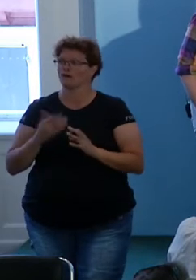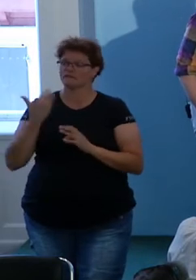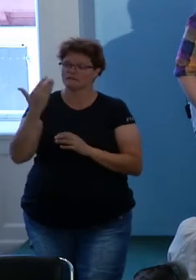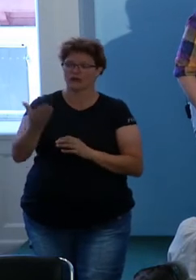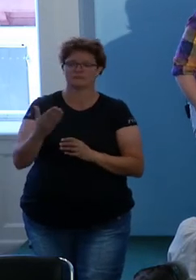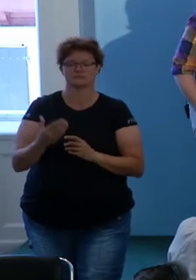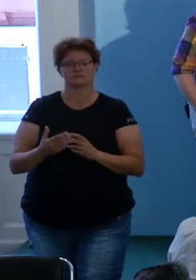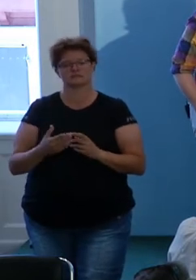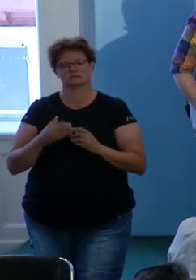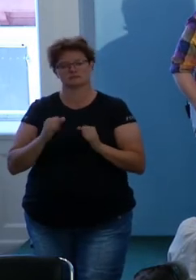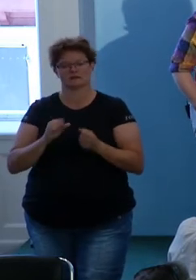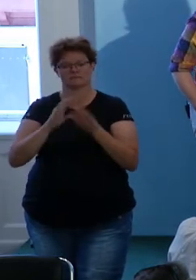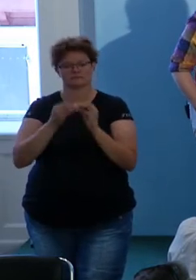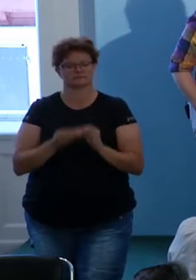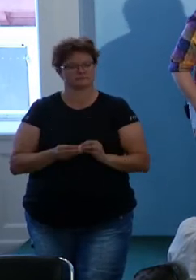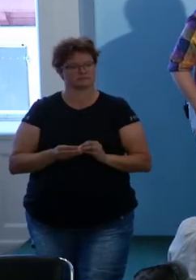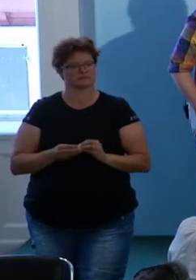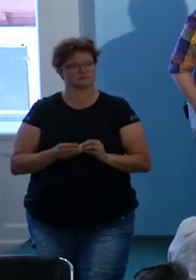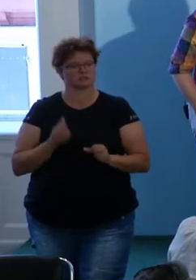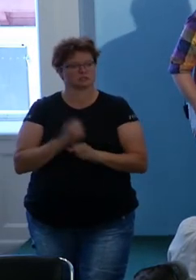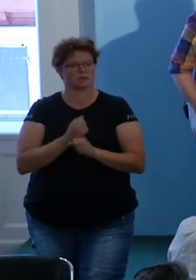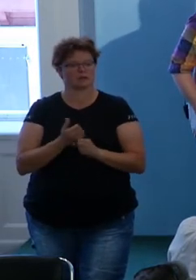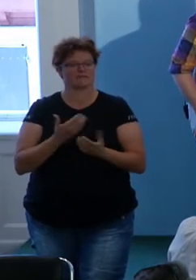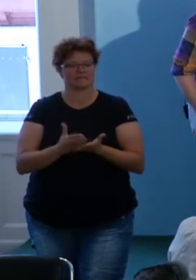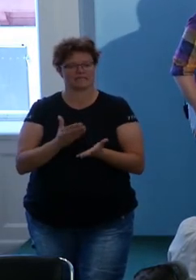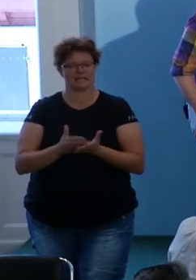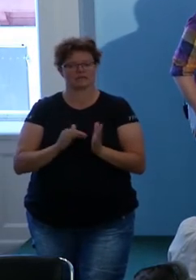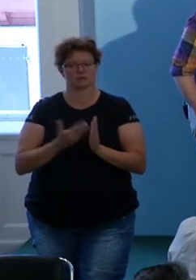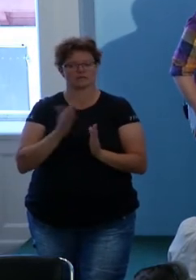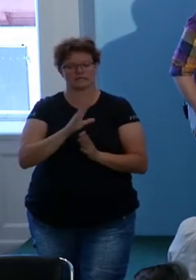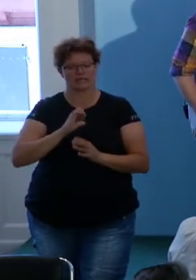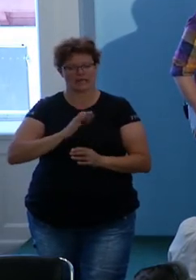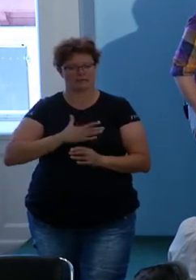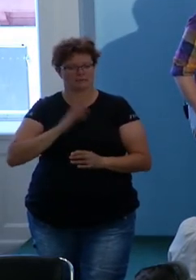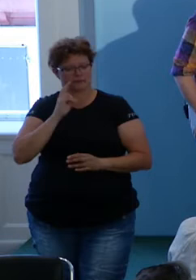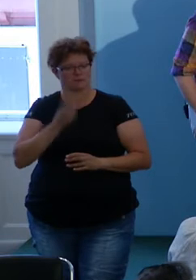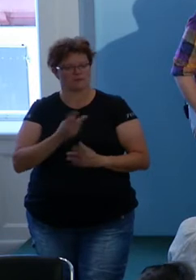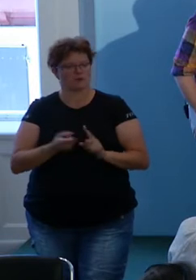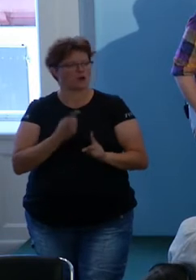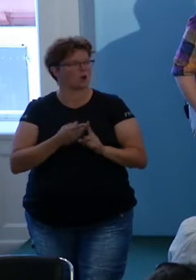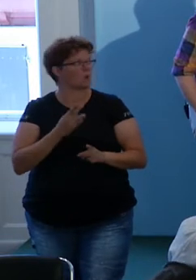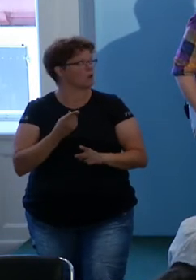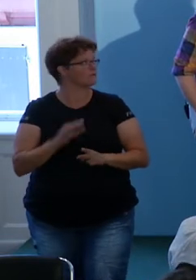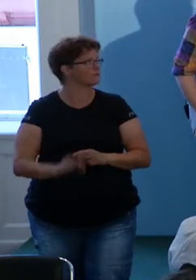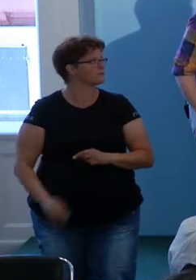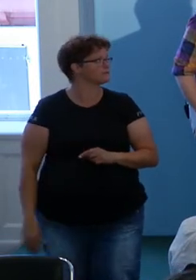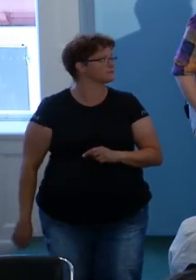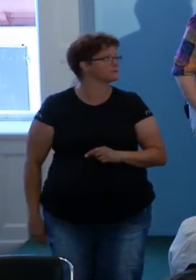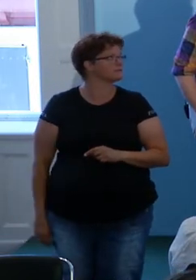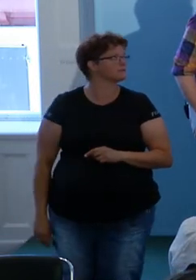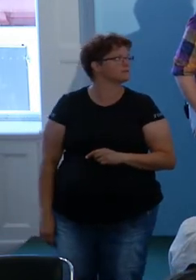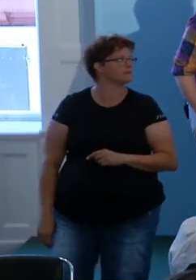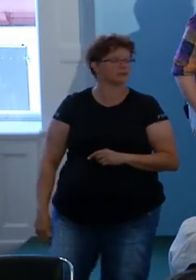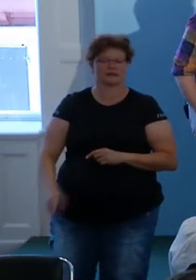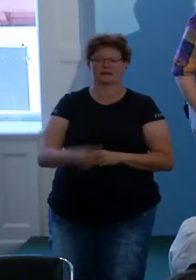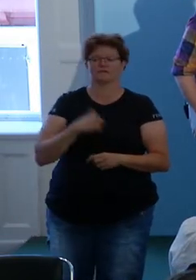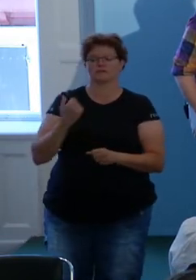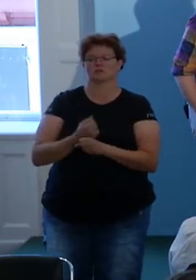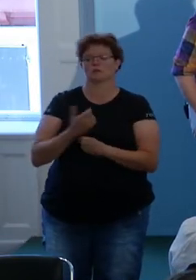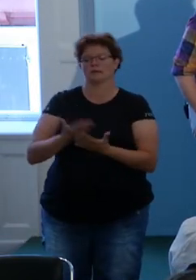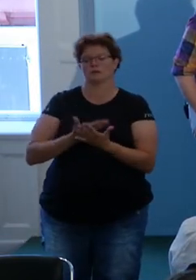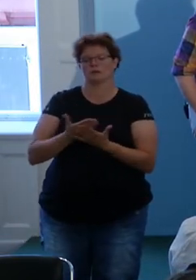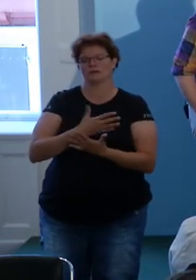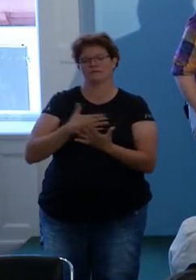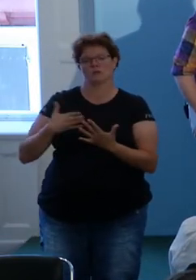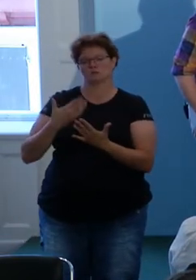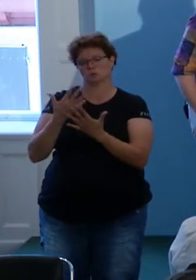framöver spetsigt formulerat vill jobba vidare med de här frågorna utifrån ert perspektiv. Varsågod och börja, Ulf. Nej, vi kommer att jobba nationellt i de